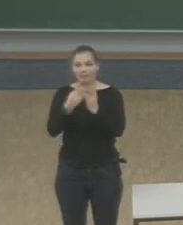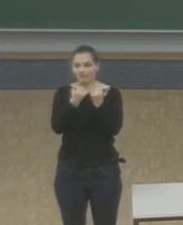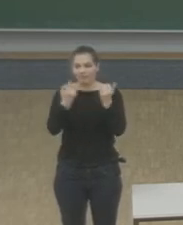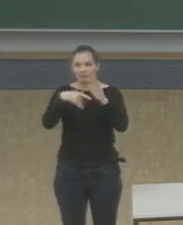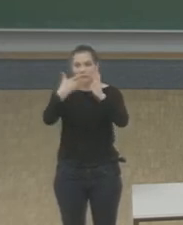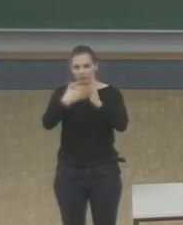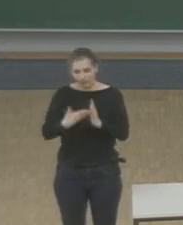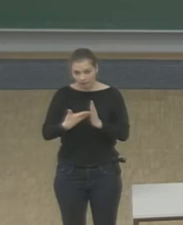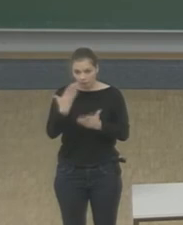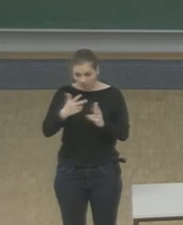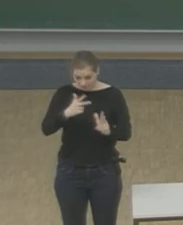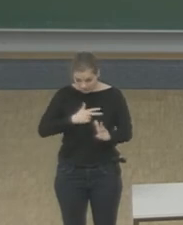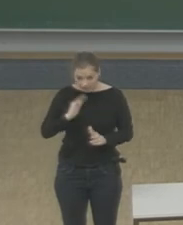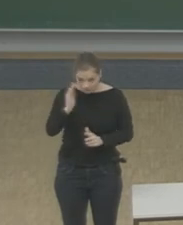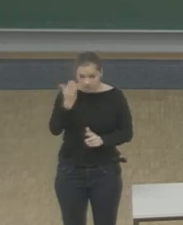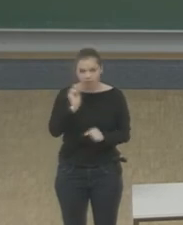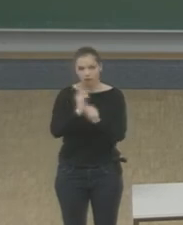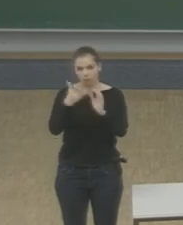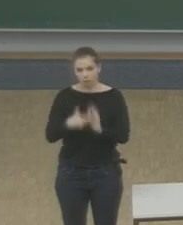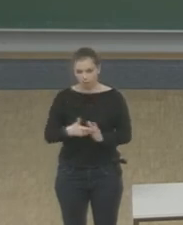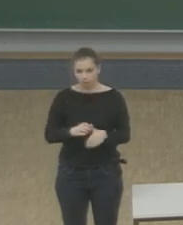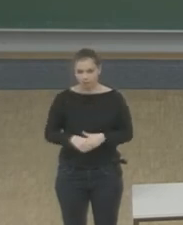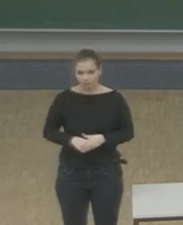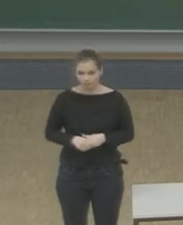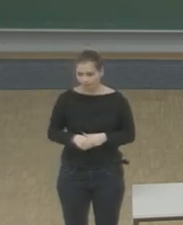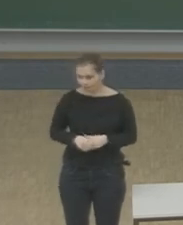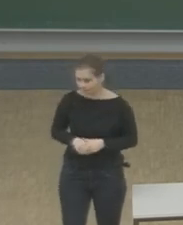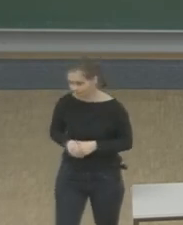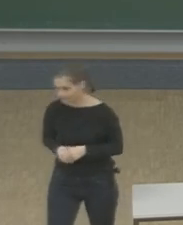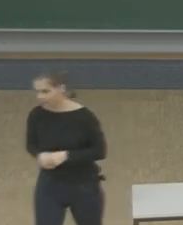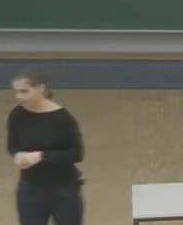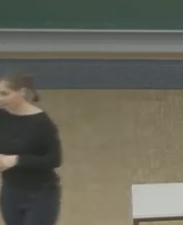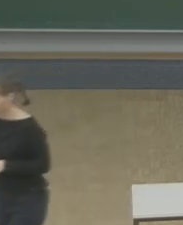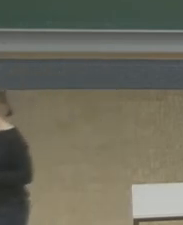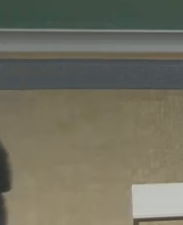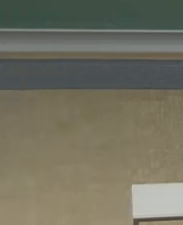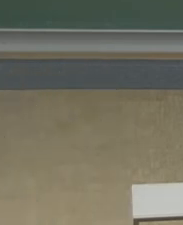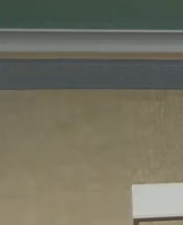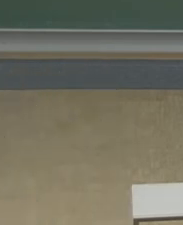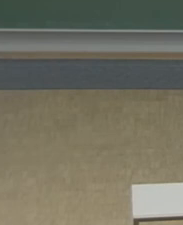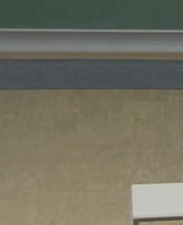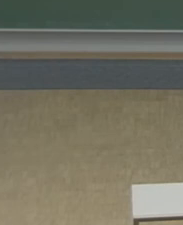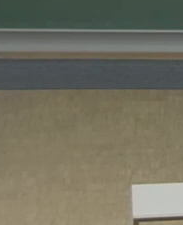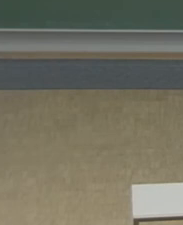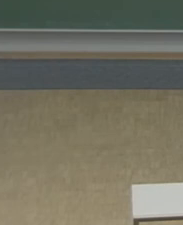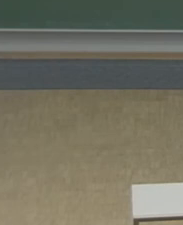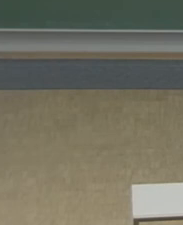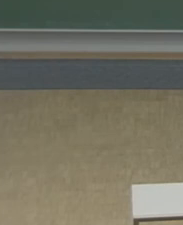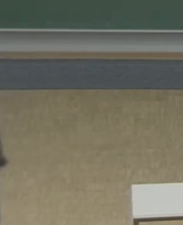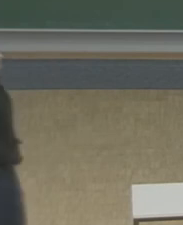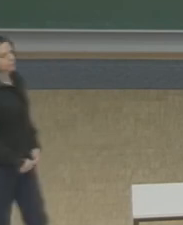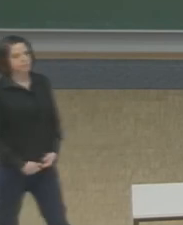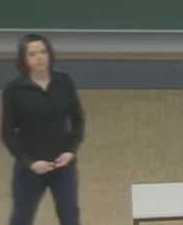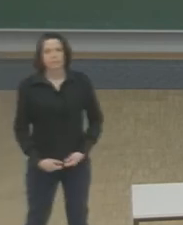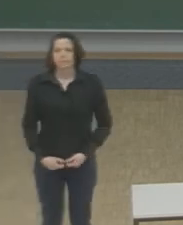Testungen überprüfbar sei. Der Begriff Kompetenz verdient also durchaus genauere Erörterung.